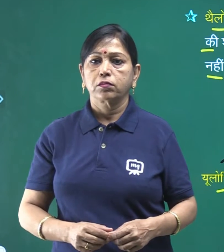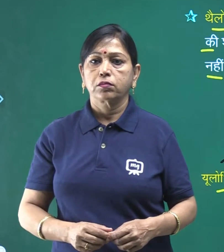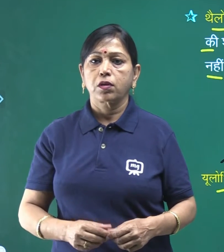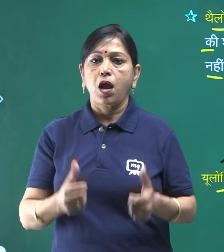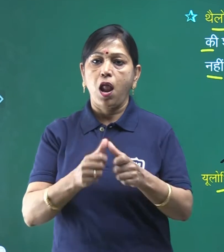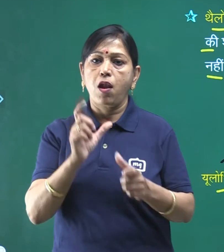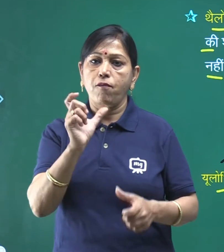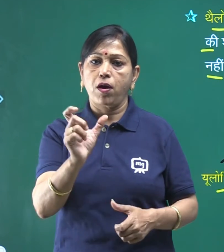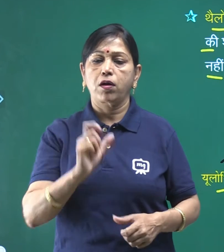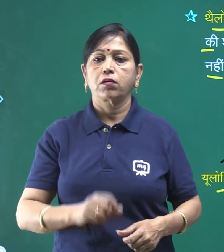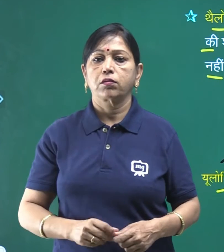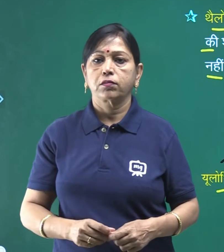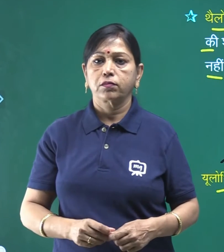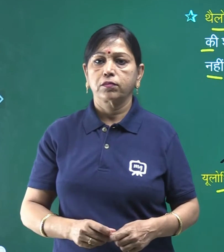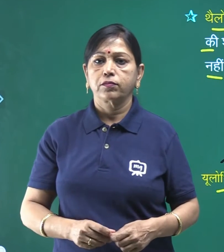अल्वा,